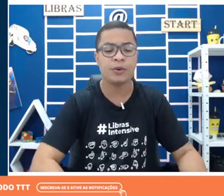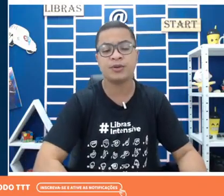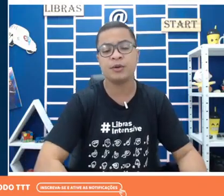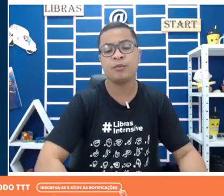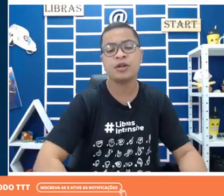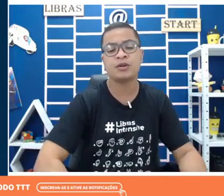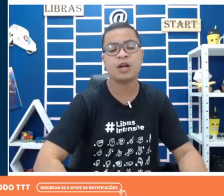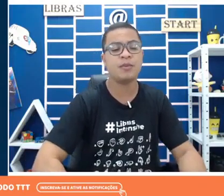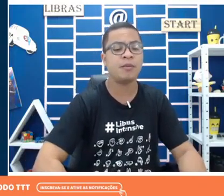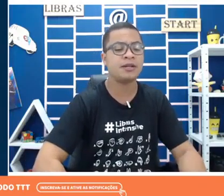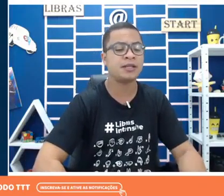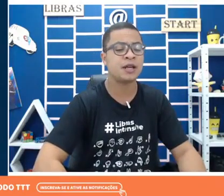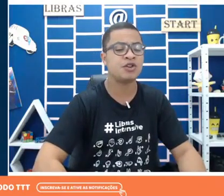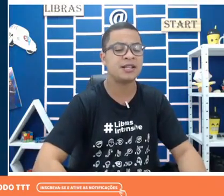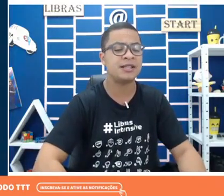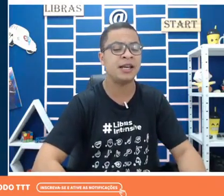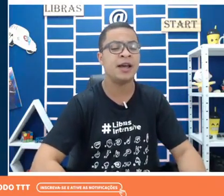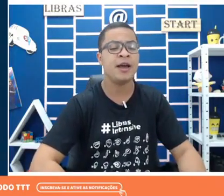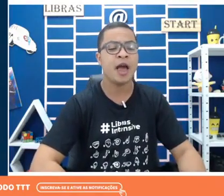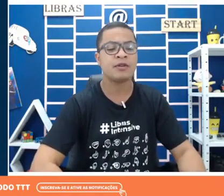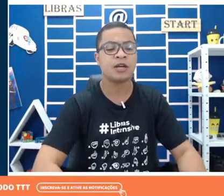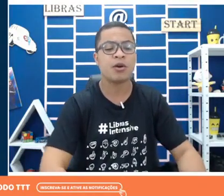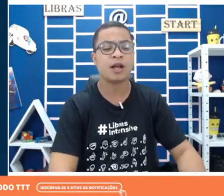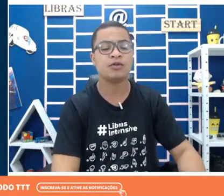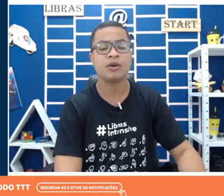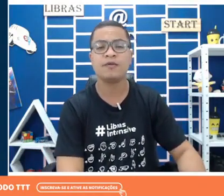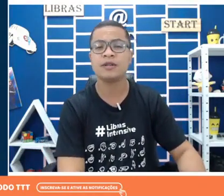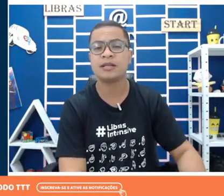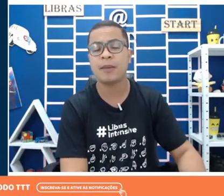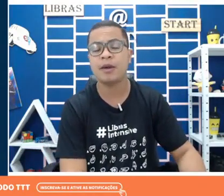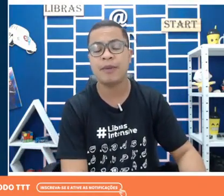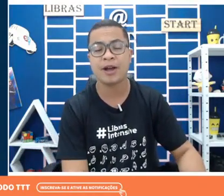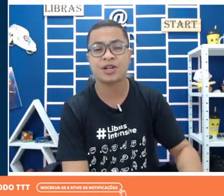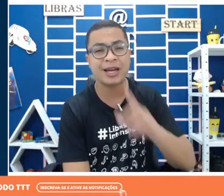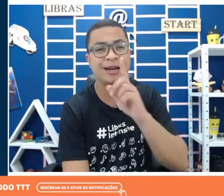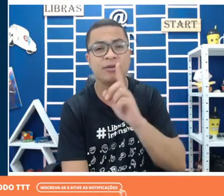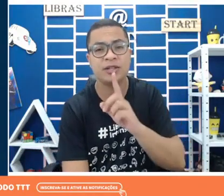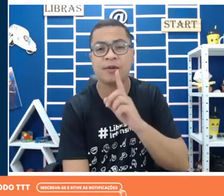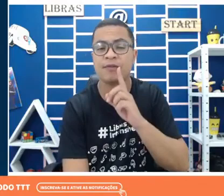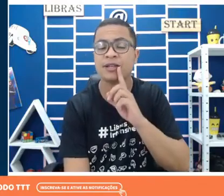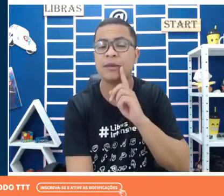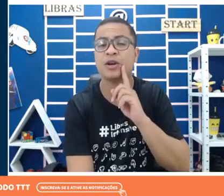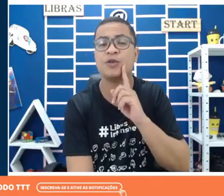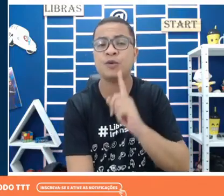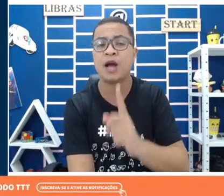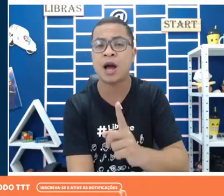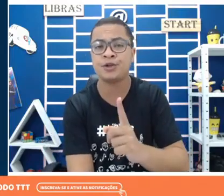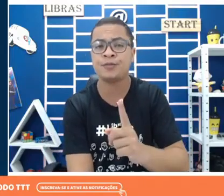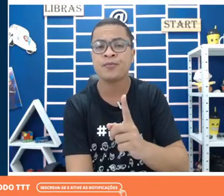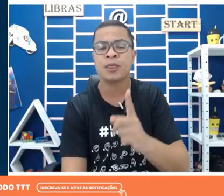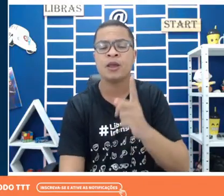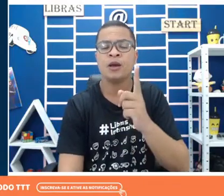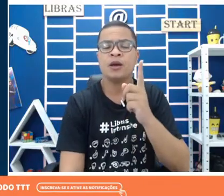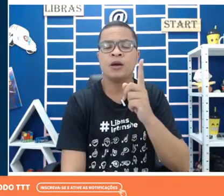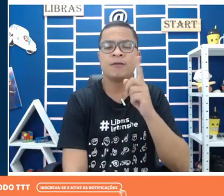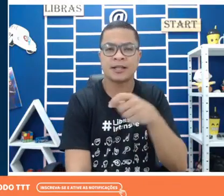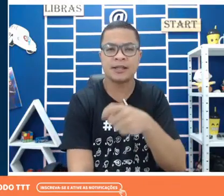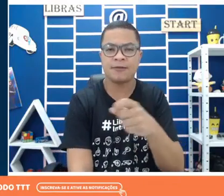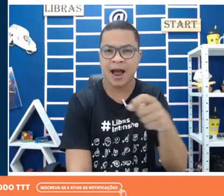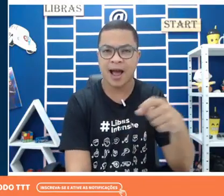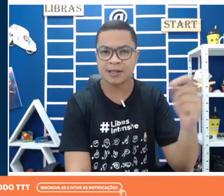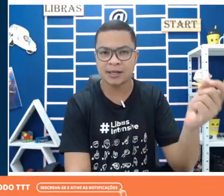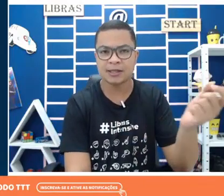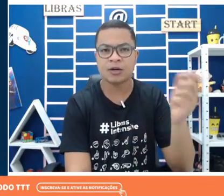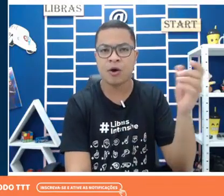obter um bom resultado de memorização? Jaci, é você colocar tudo o que você sabe em prática, inclusive o que você tem mais dificuldade.